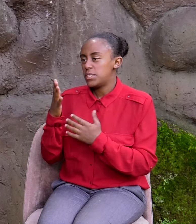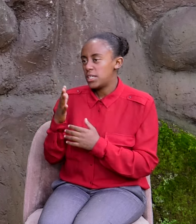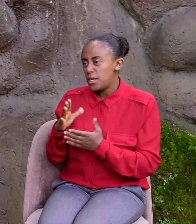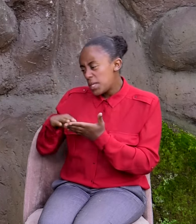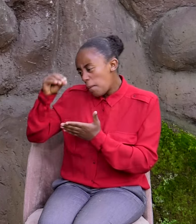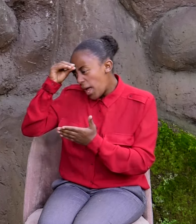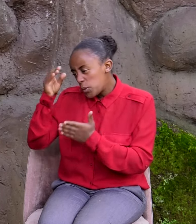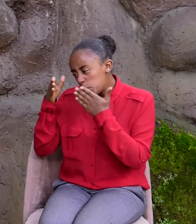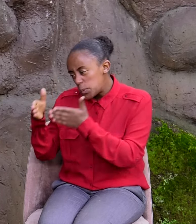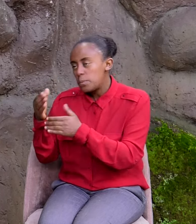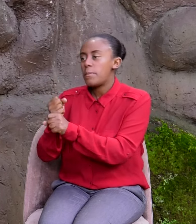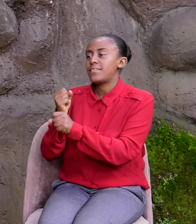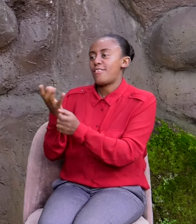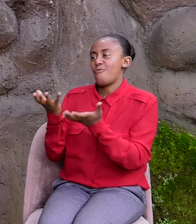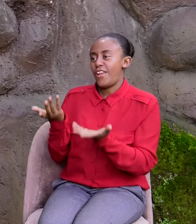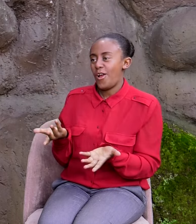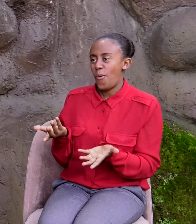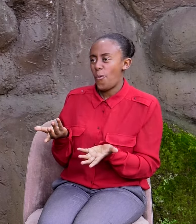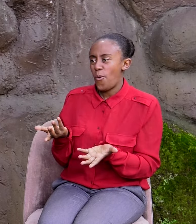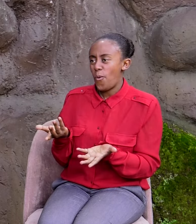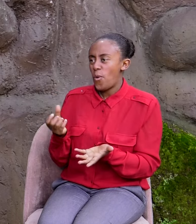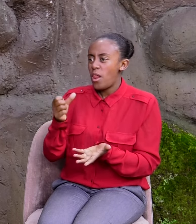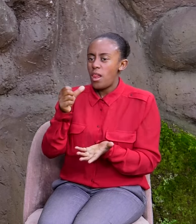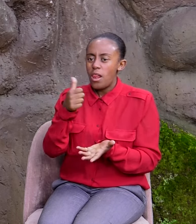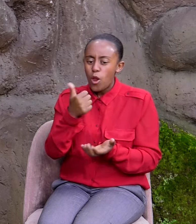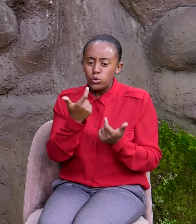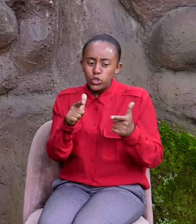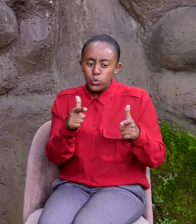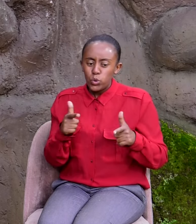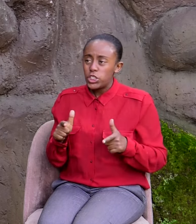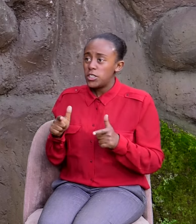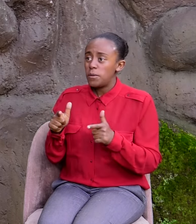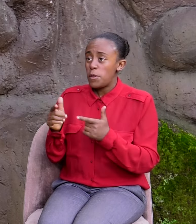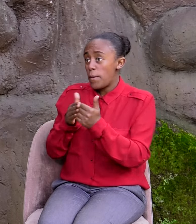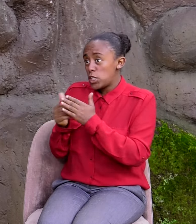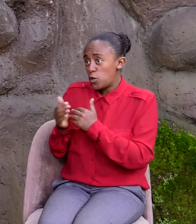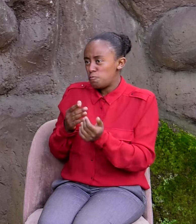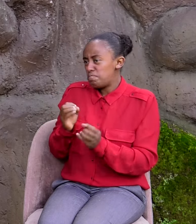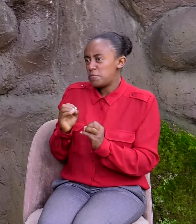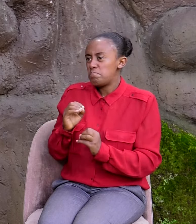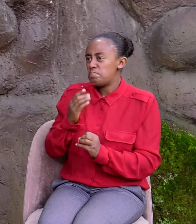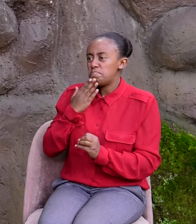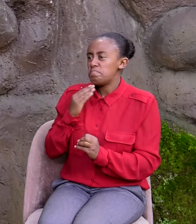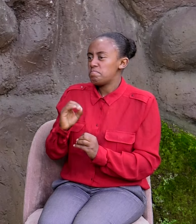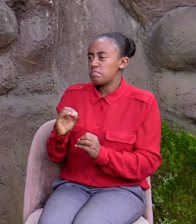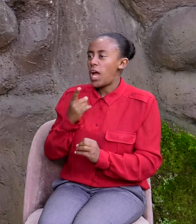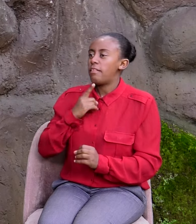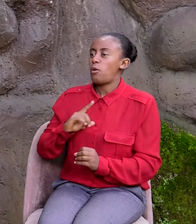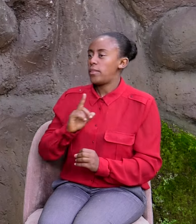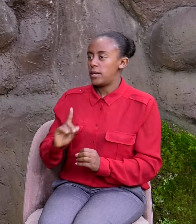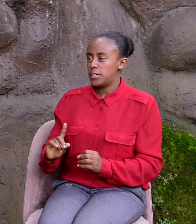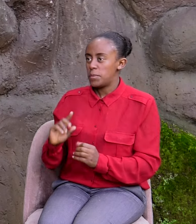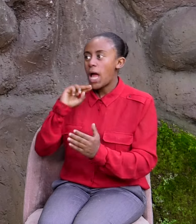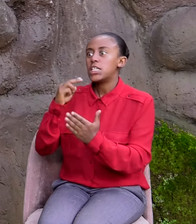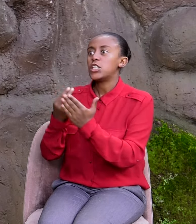መስራት ነው የምትፈልገው፣ በተለይ ተምረህ ከሆነና ሌሎች እድሎች ቢመቻችም ያን ያክል አልተዋጡልኝምና ያው ጋዜጠኝነቱን እፈልግ